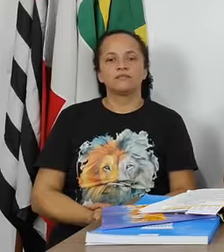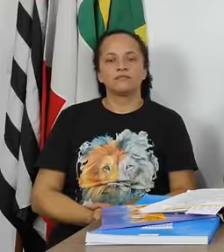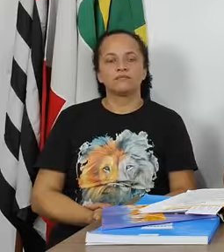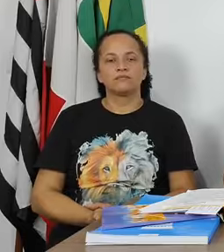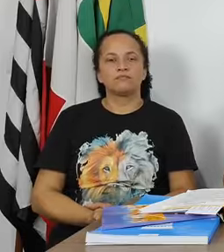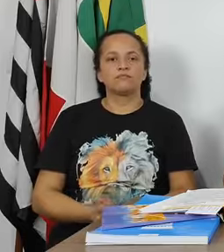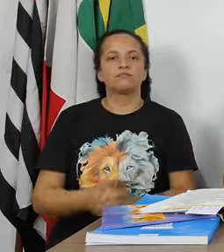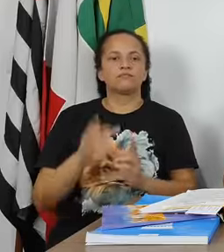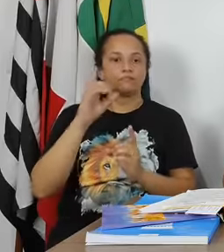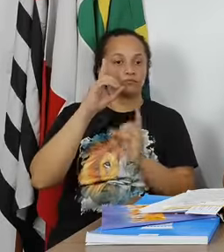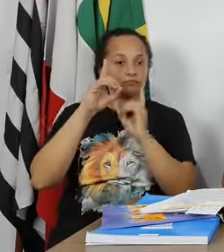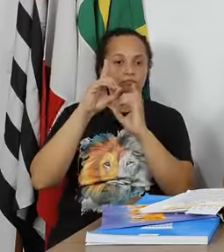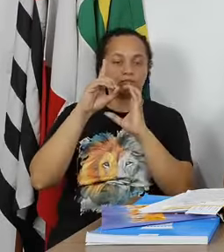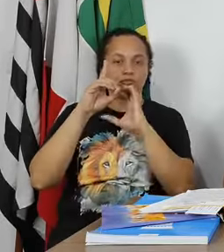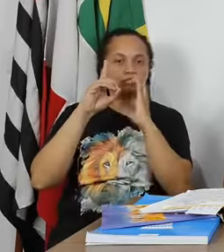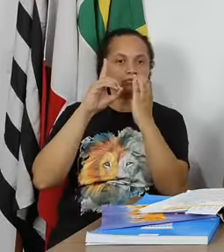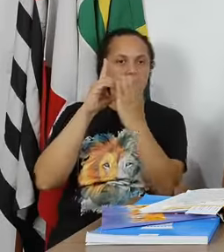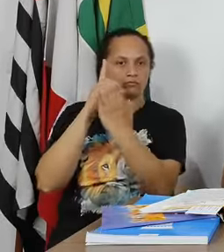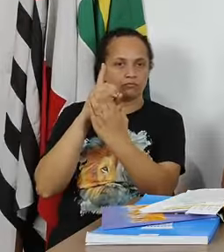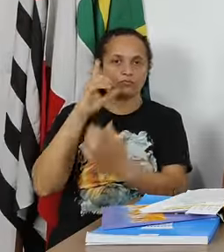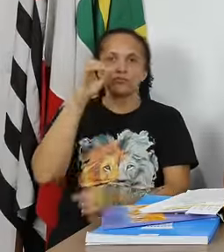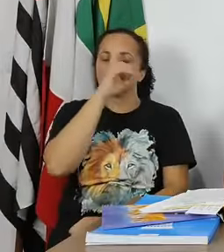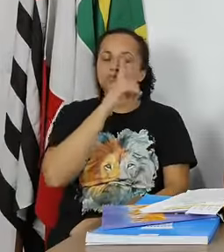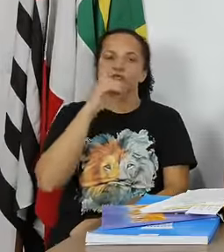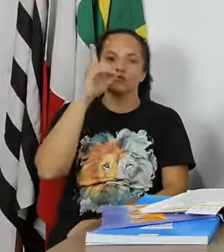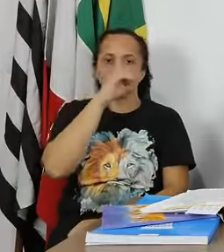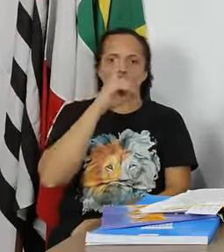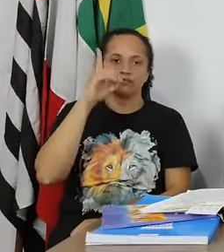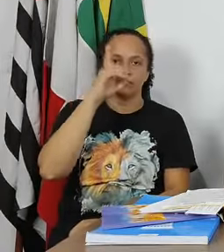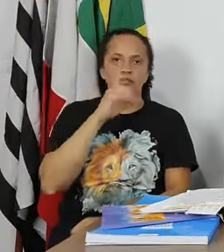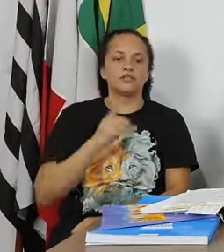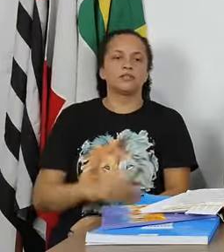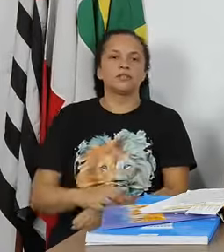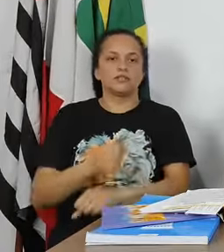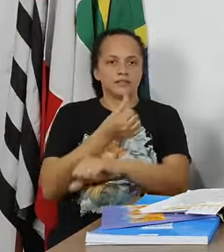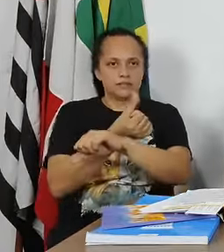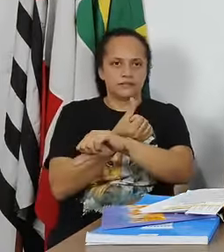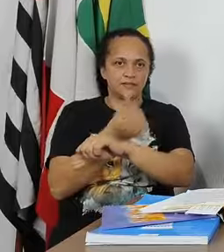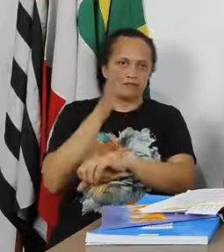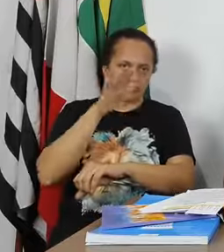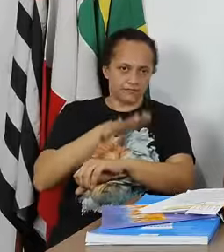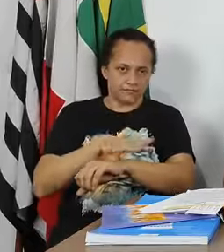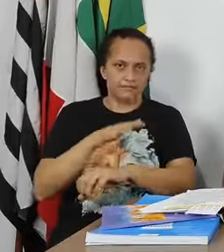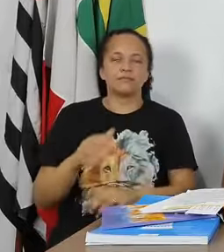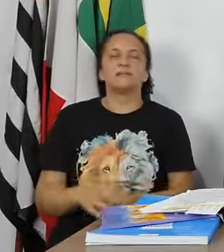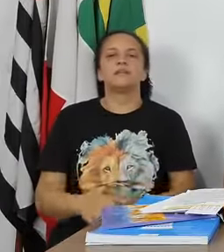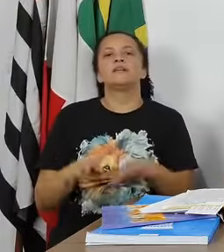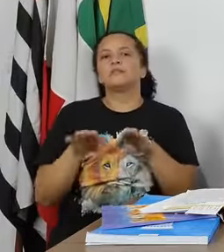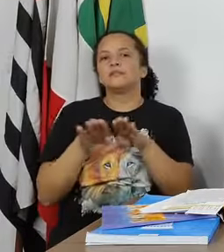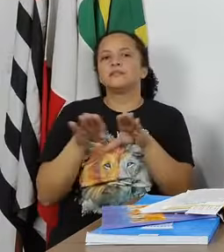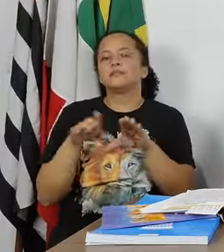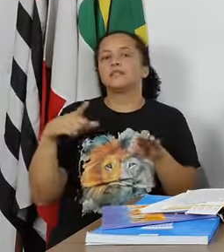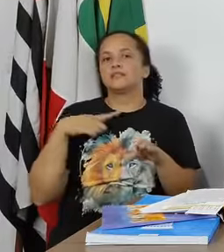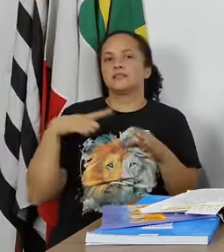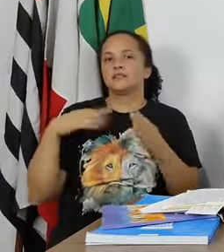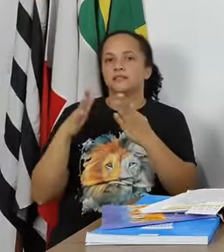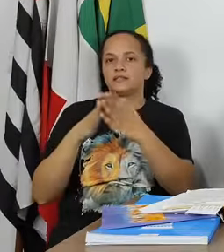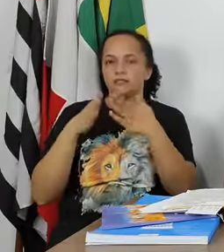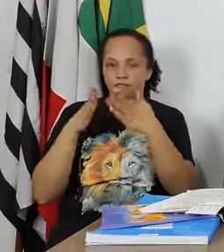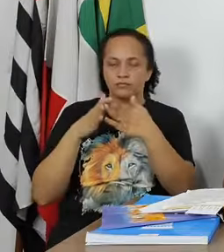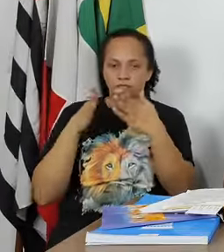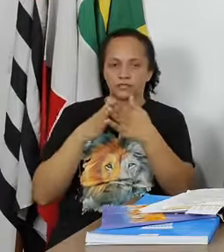Todo o nosso culto de domingo às 19 horas, né? Temos também a intercessão no